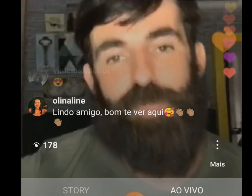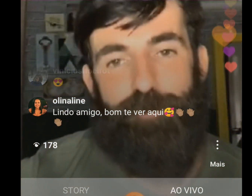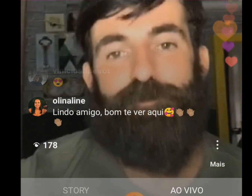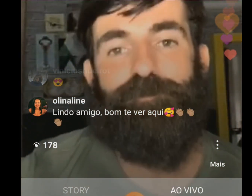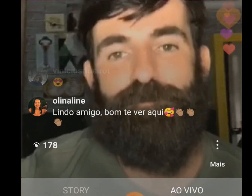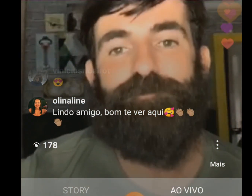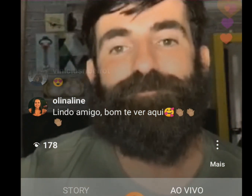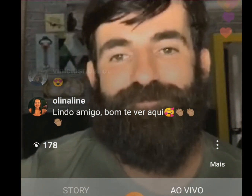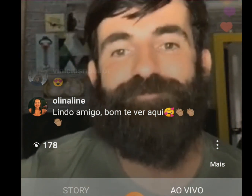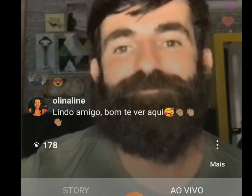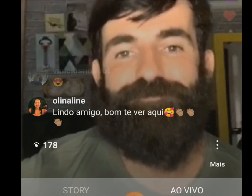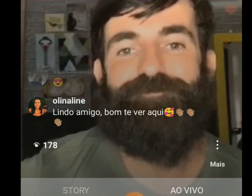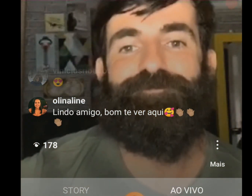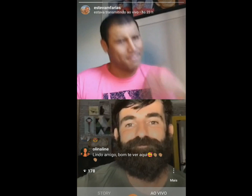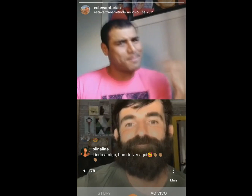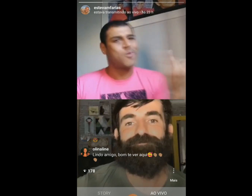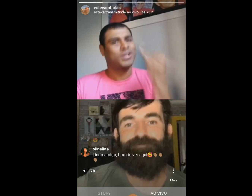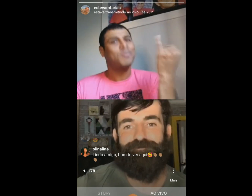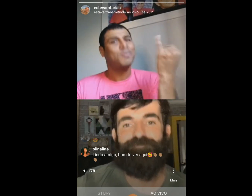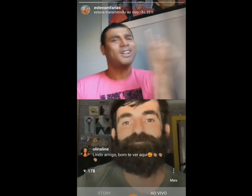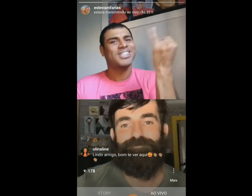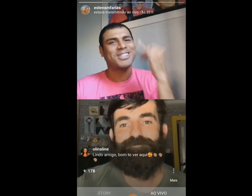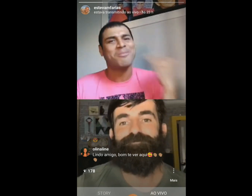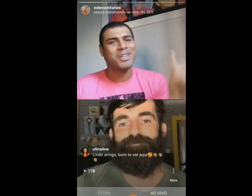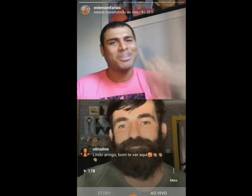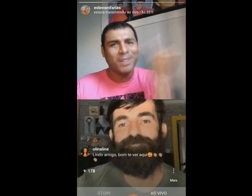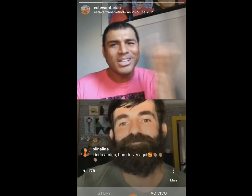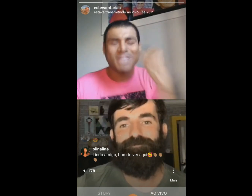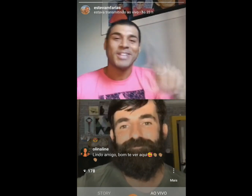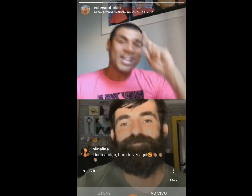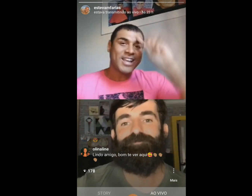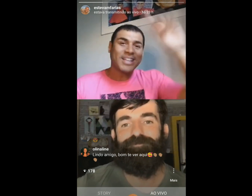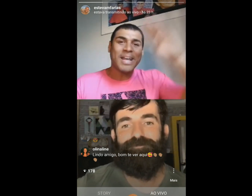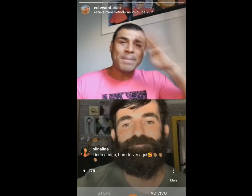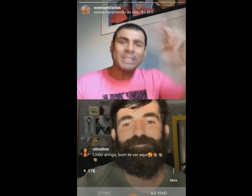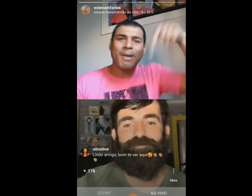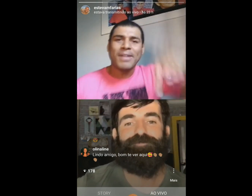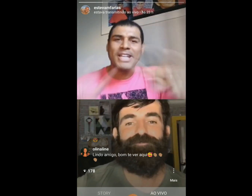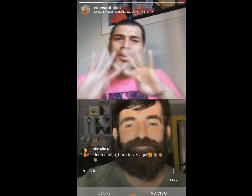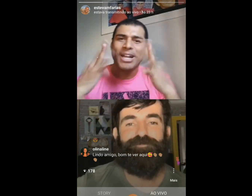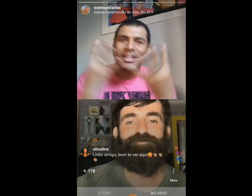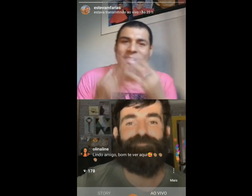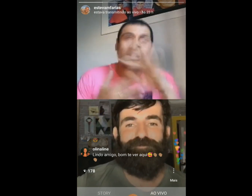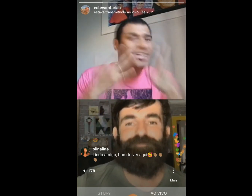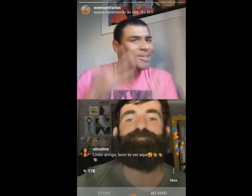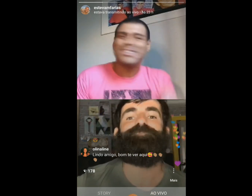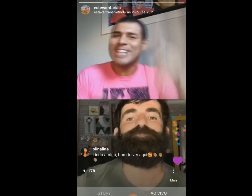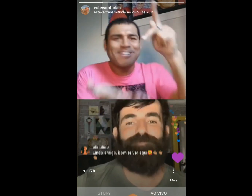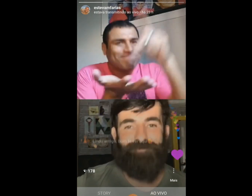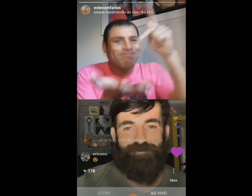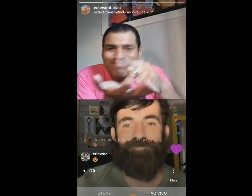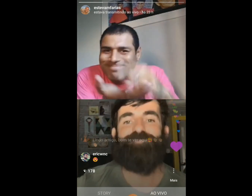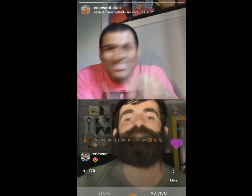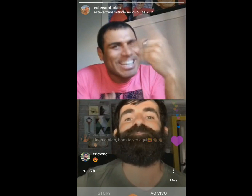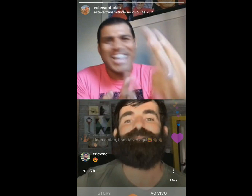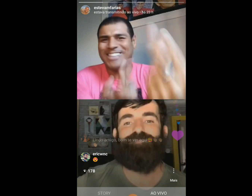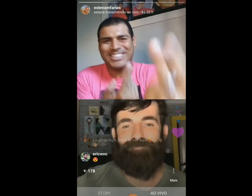Brasil. Muito importante, é muito importante. E a ideia principal aqui da quarentena da Libras é essa,